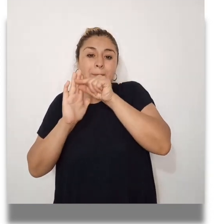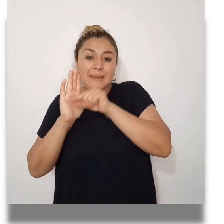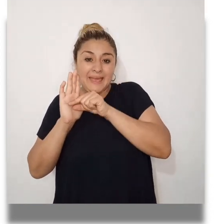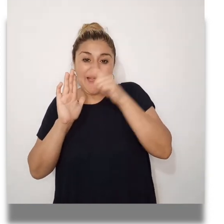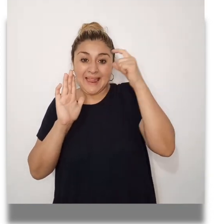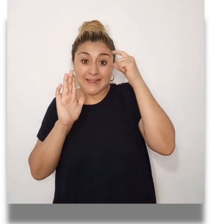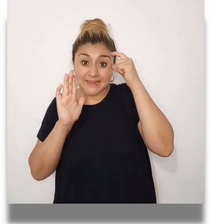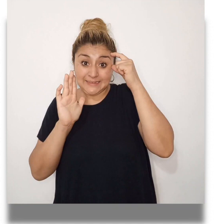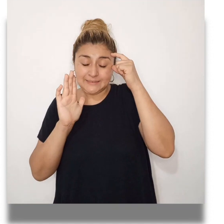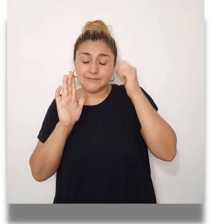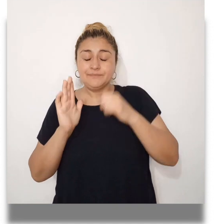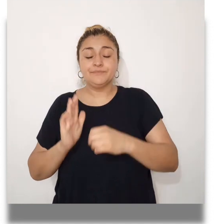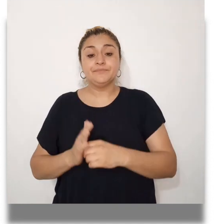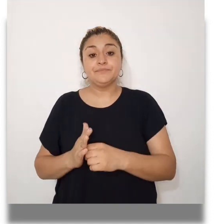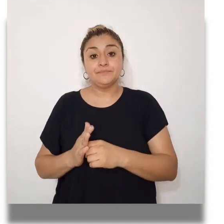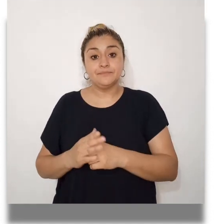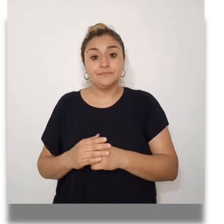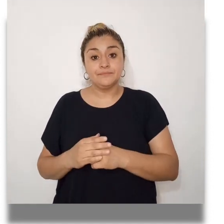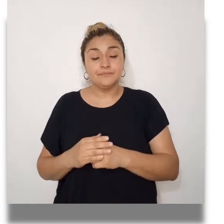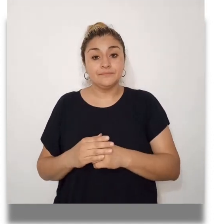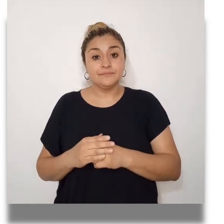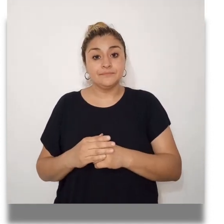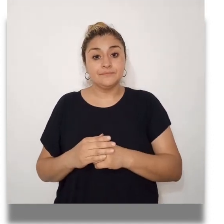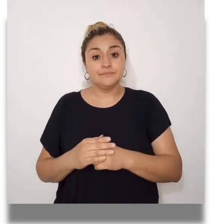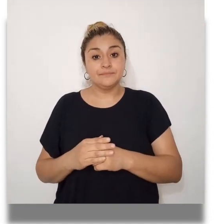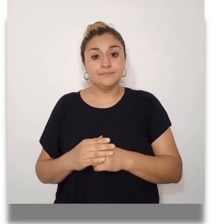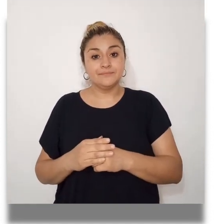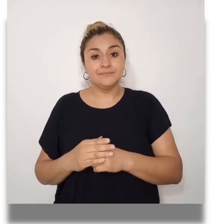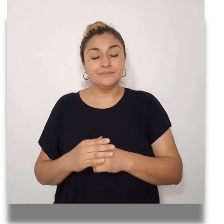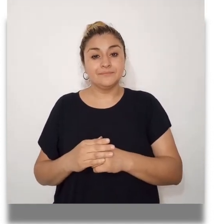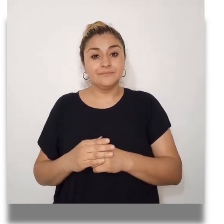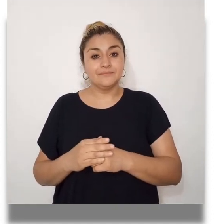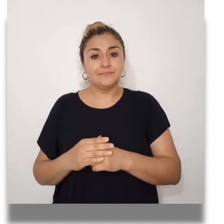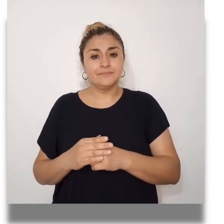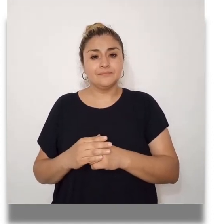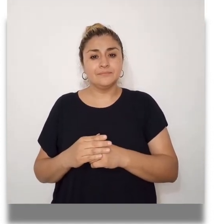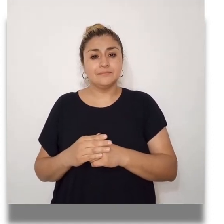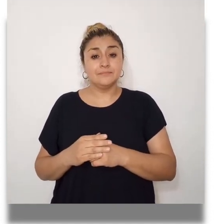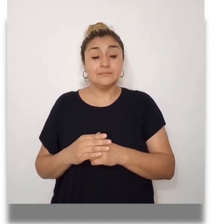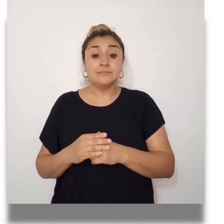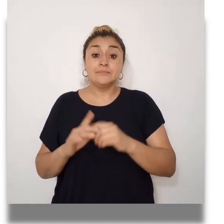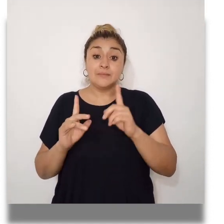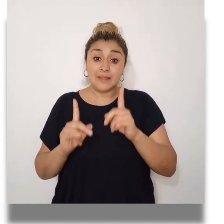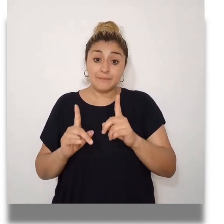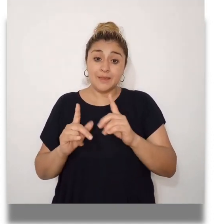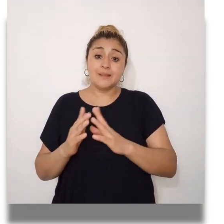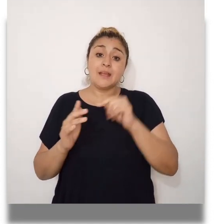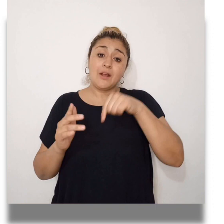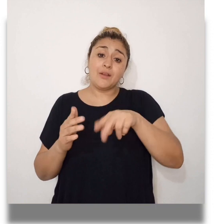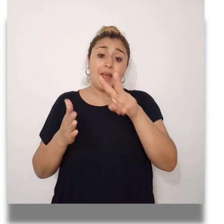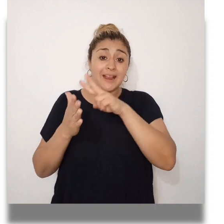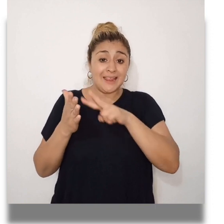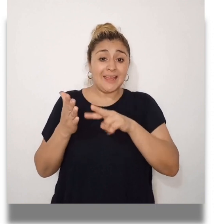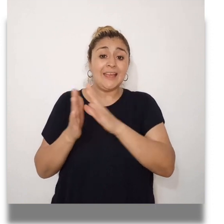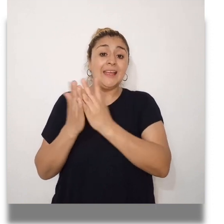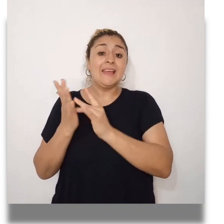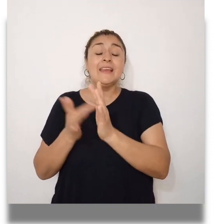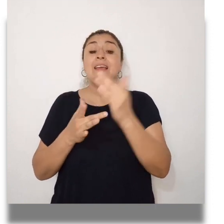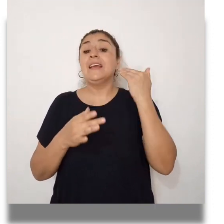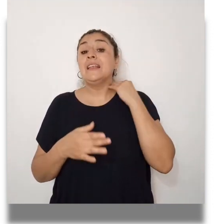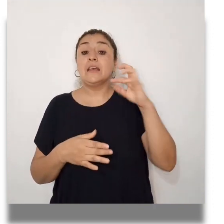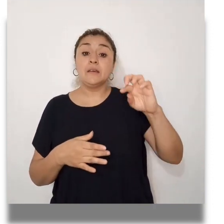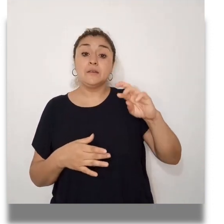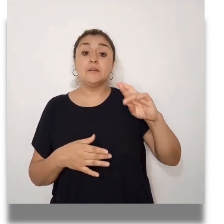Proverbe, versets 1 à 6, où la sagesse parle. Vamos a leer Proverbios, capítulo